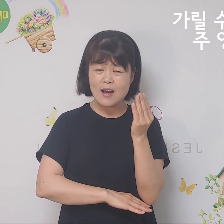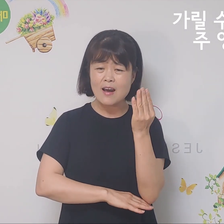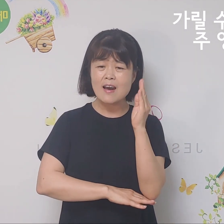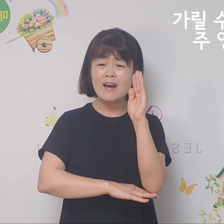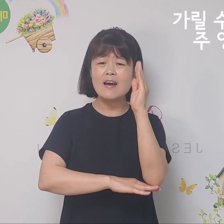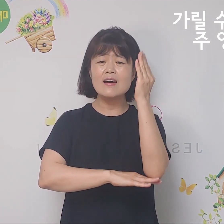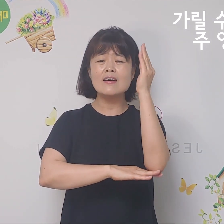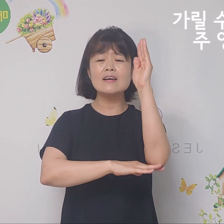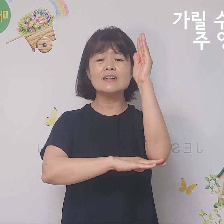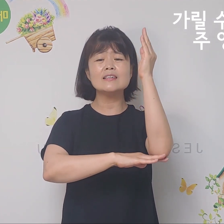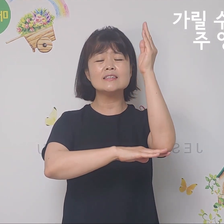영광